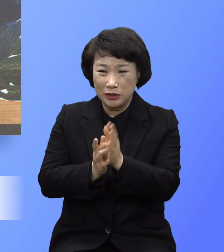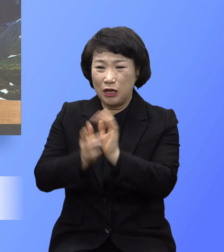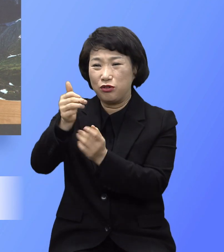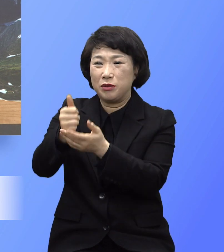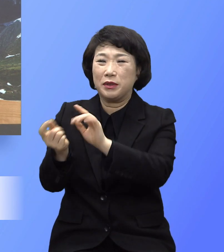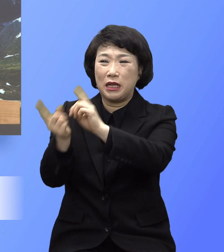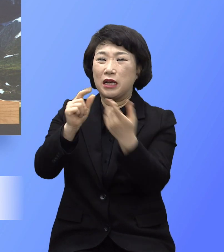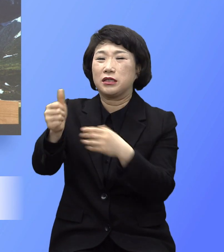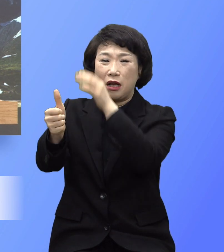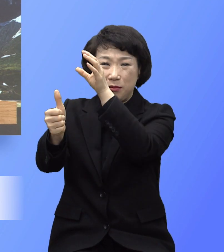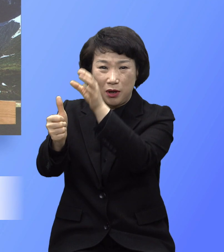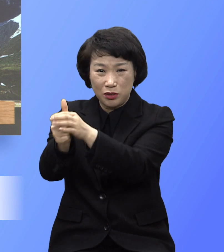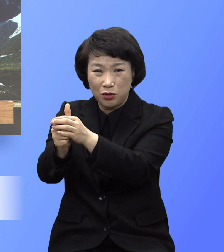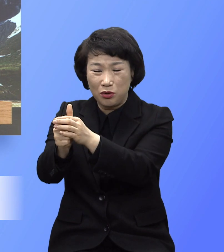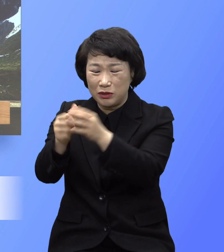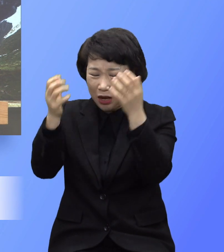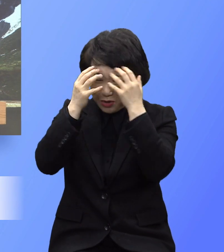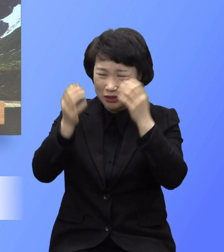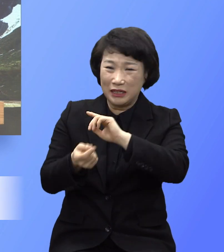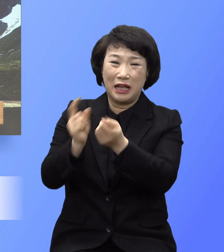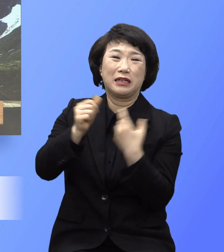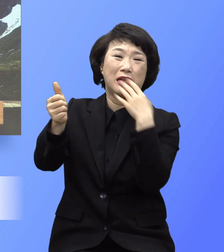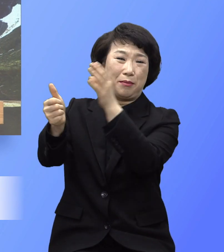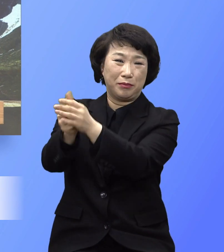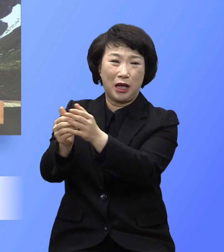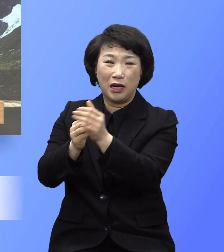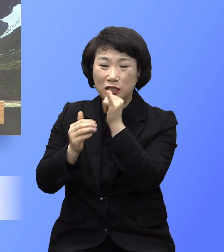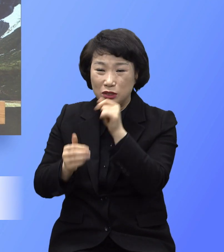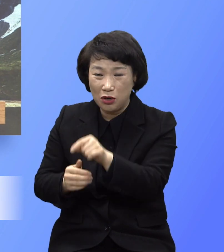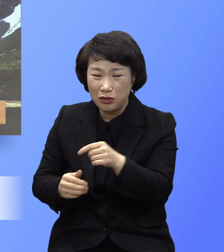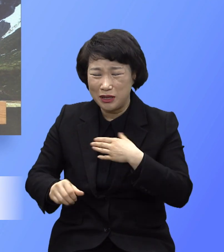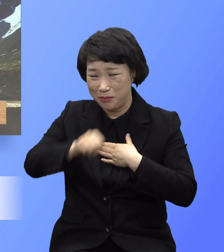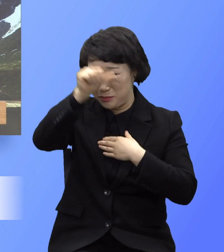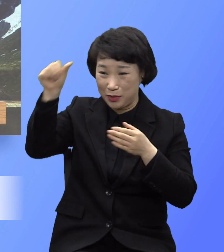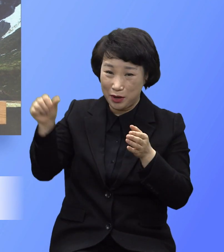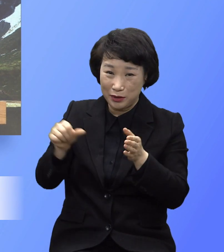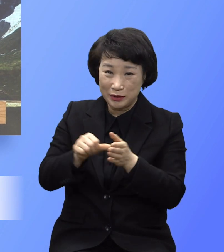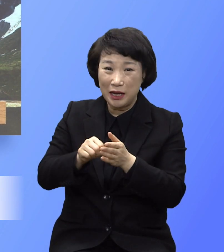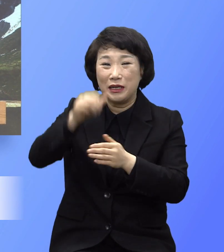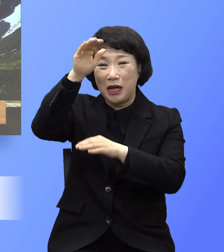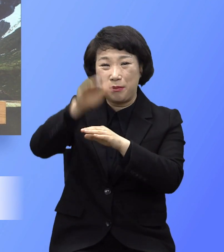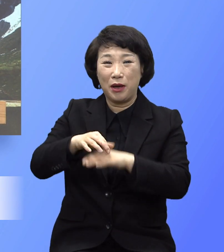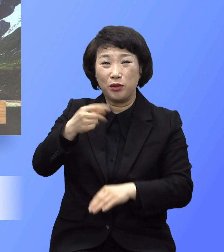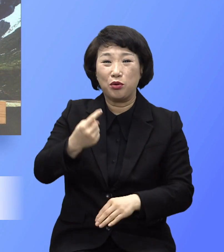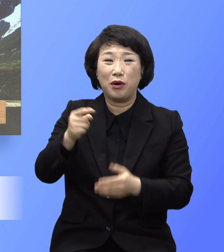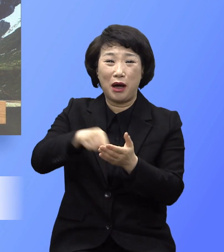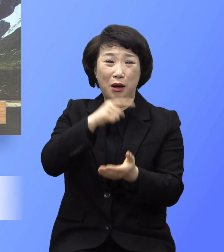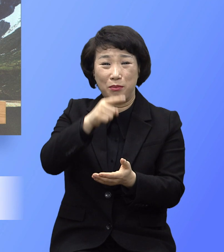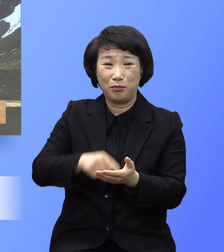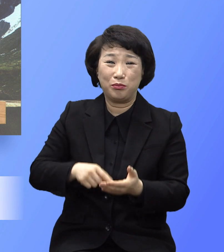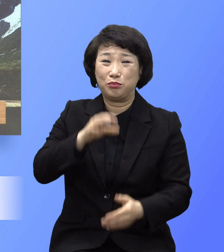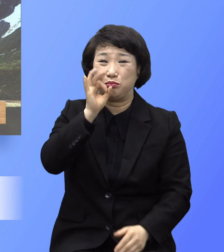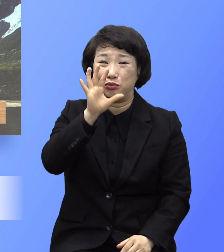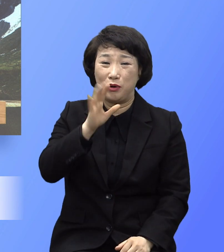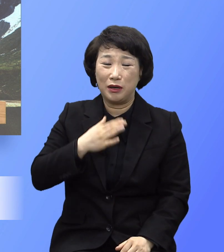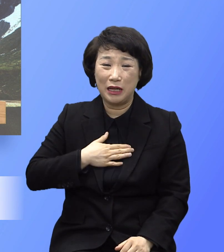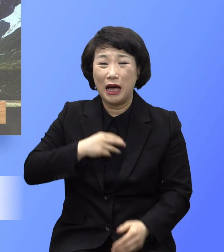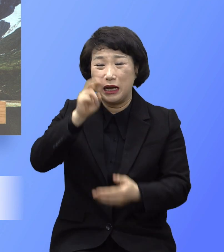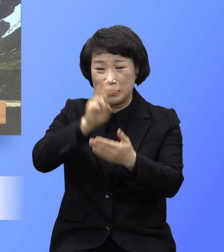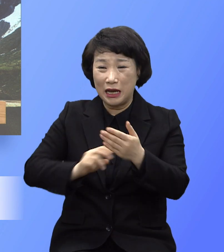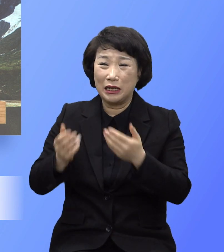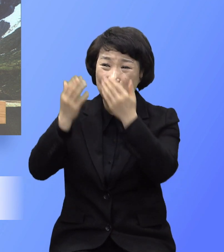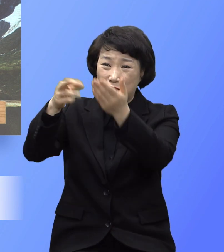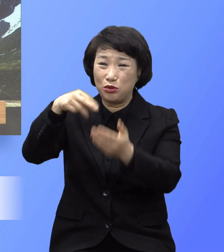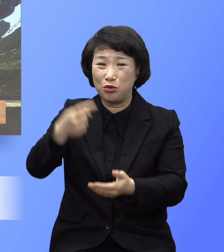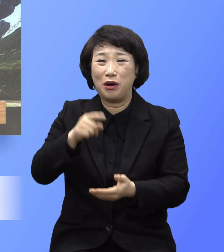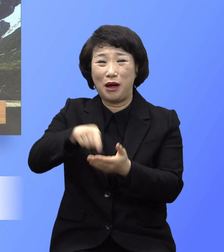예수님이 내 고난 대신 담당했으니 내 평생 예배에도 갚을 길 없고 찬양에도